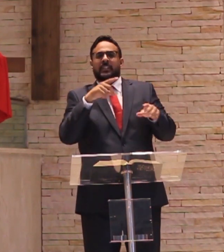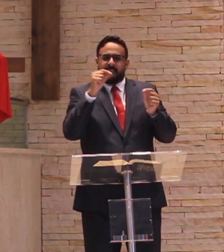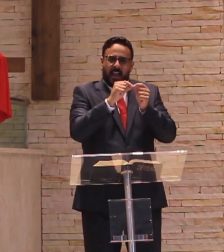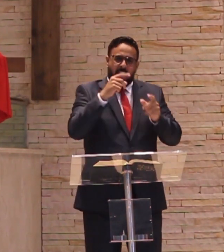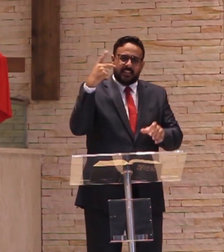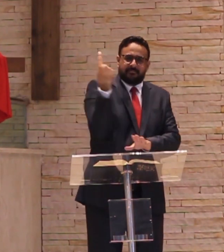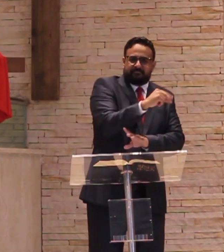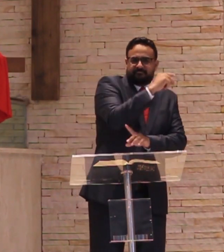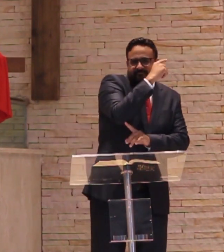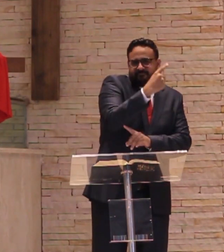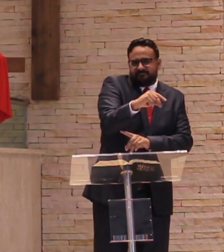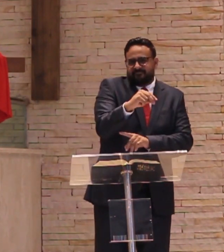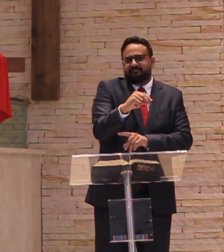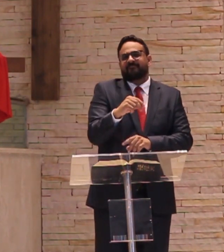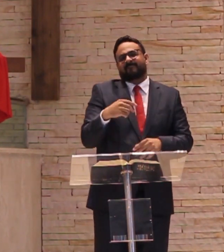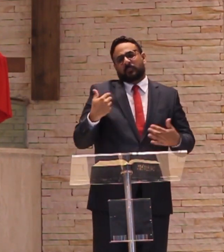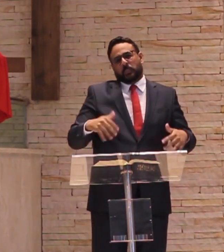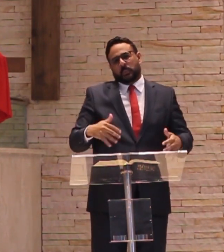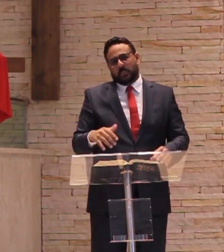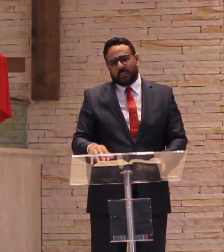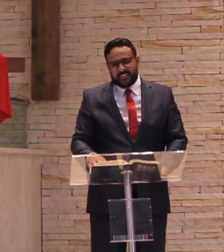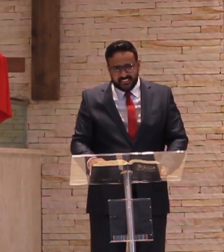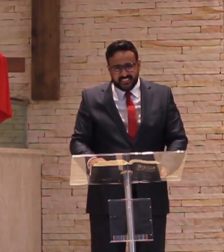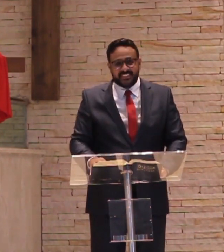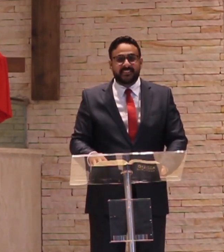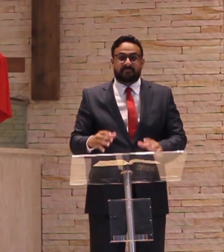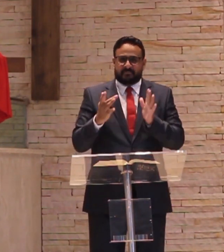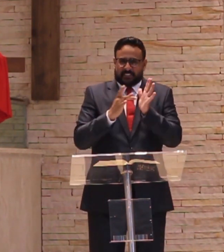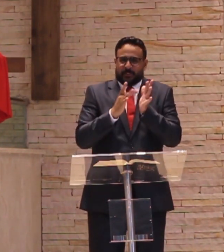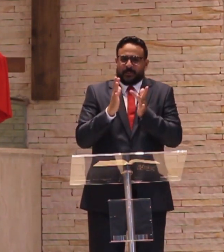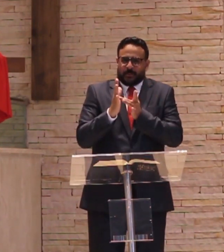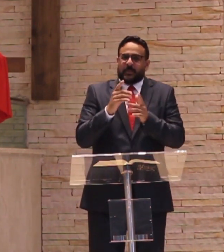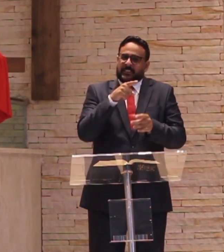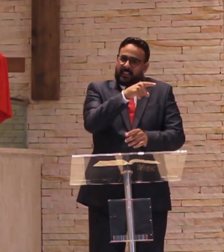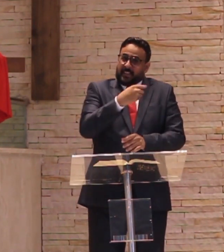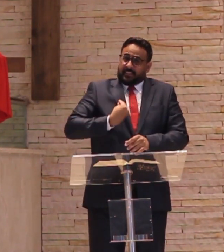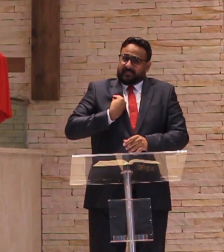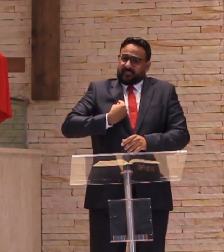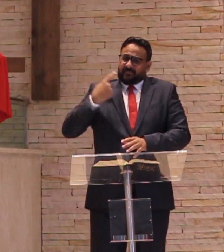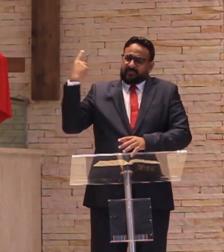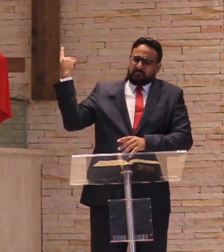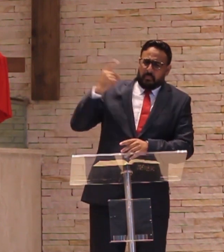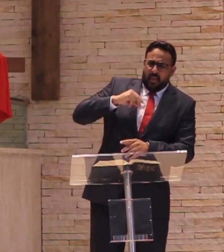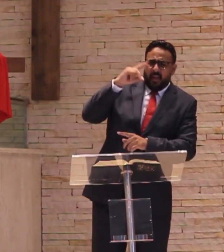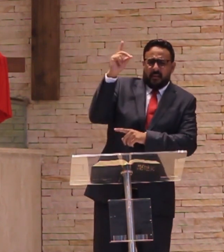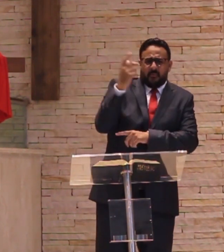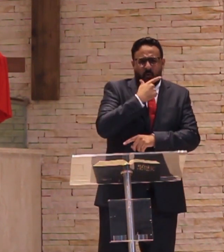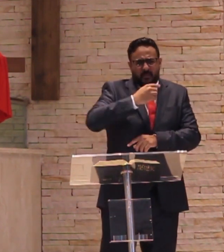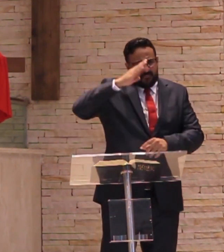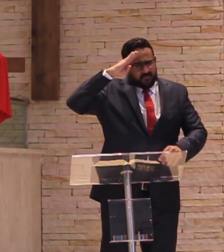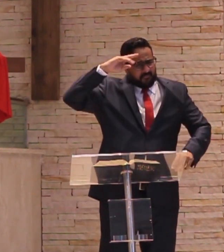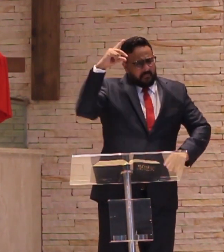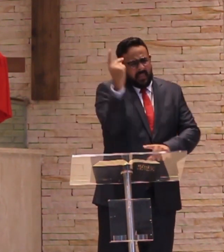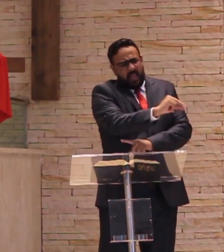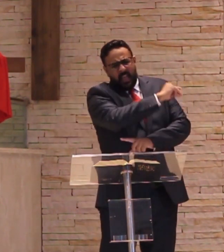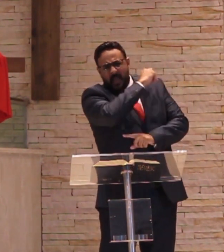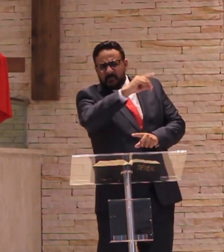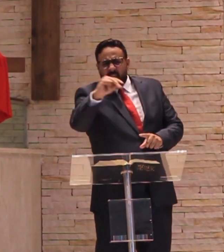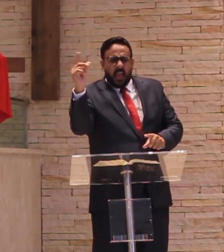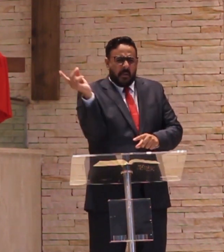Jesus, o que promoveram para a condenação de Jesus, foi muito cruel. Jesus apanhou,